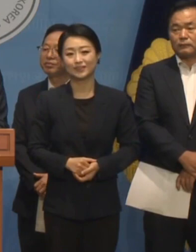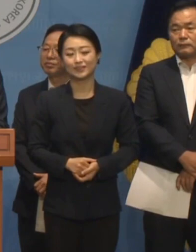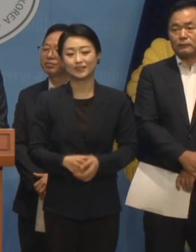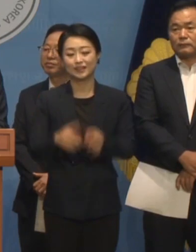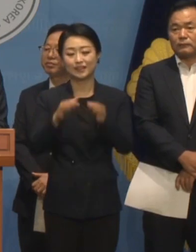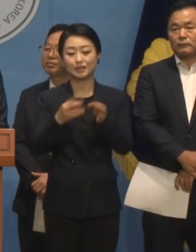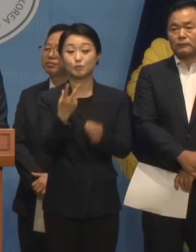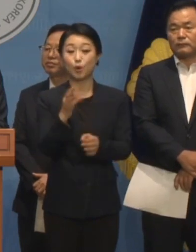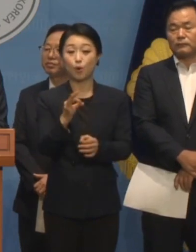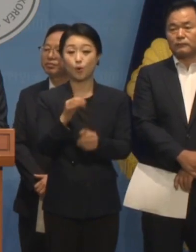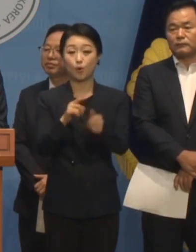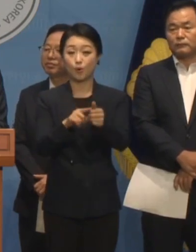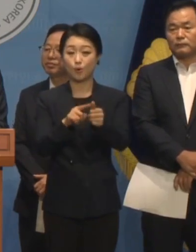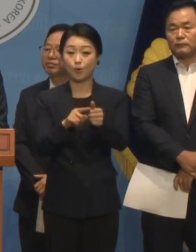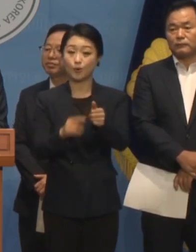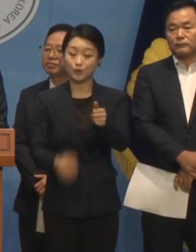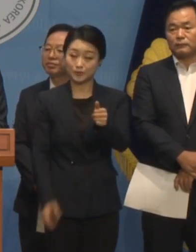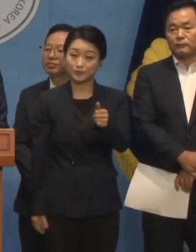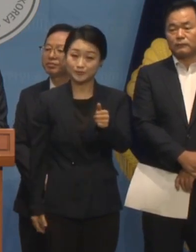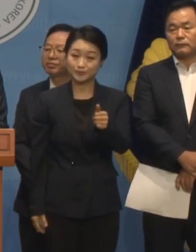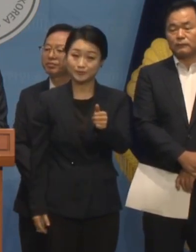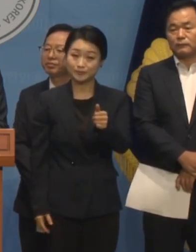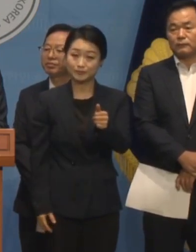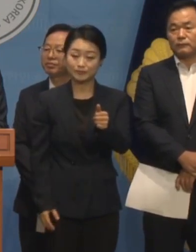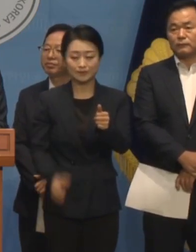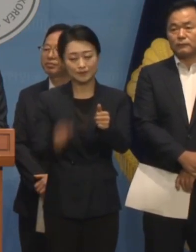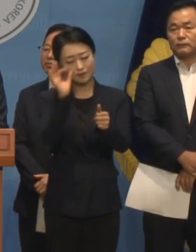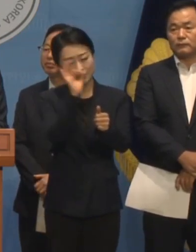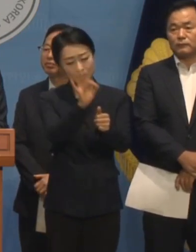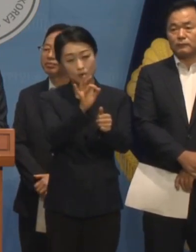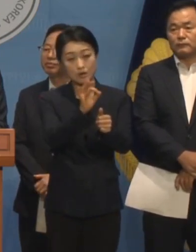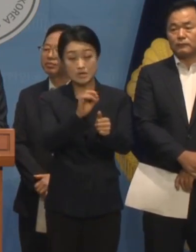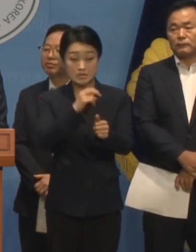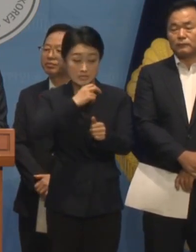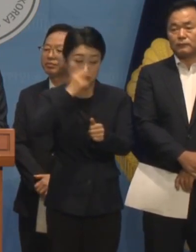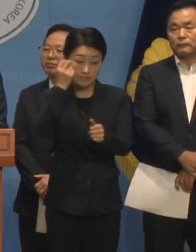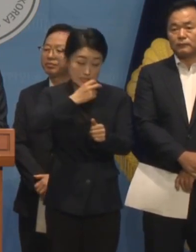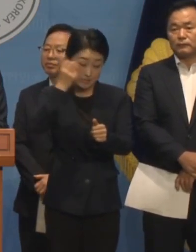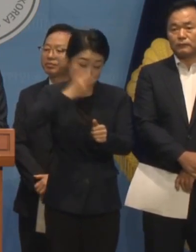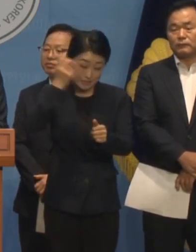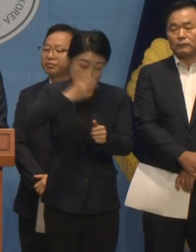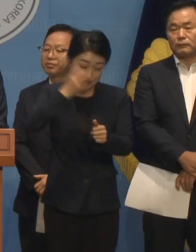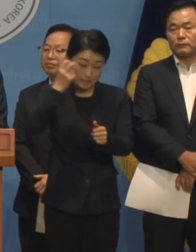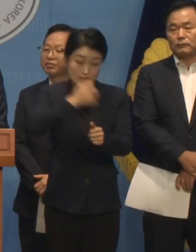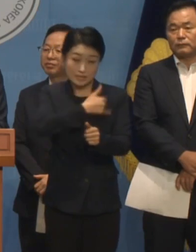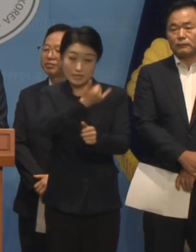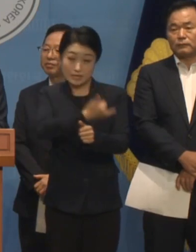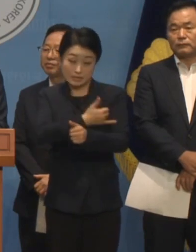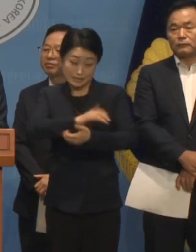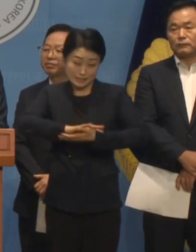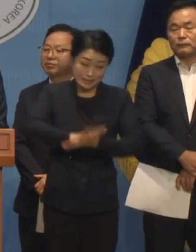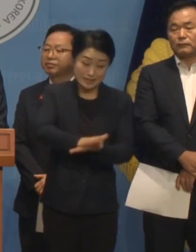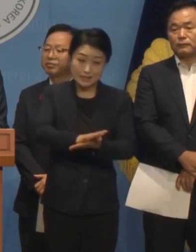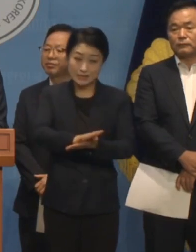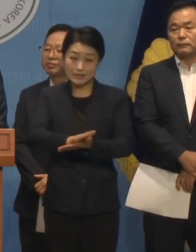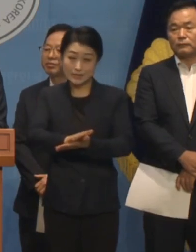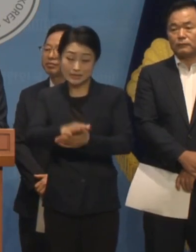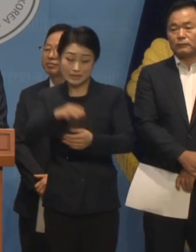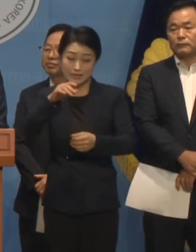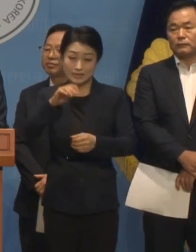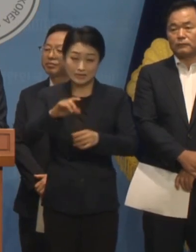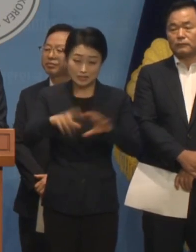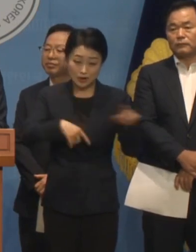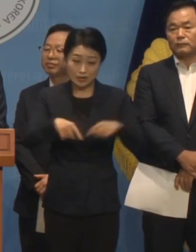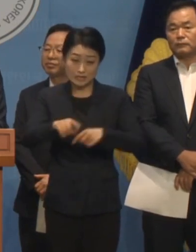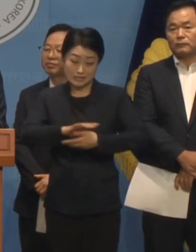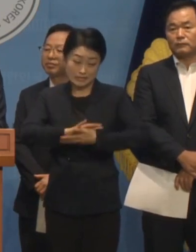김용 전 민주연구원 부원장에 대해서는 정말로 무자비하고 정말 인권 침해, 정말 정치적 목적의